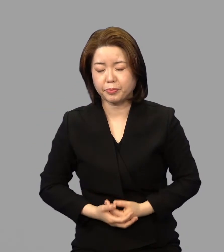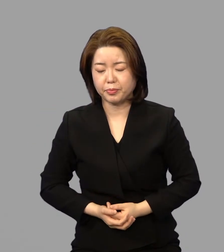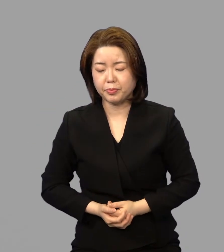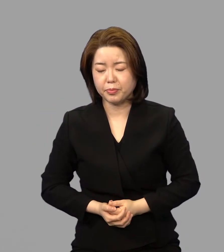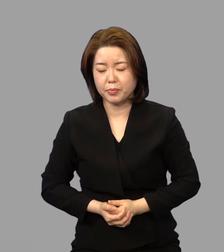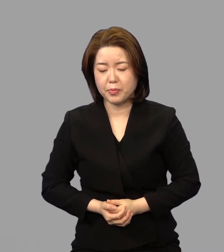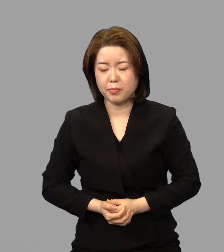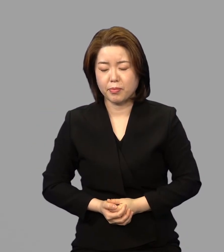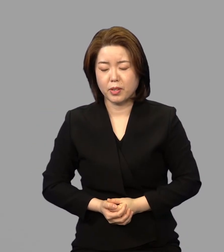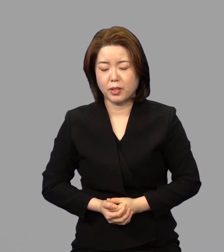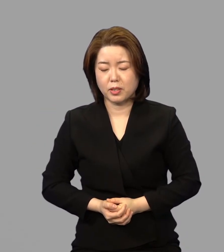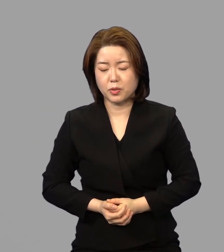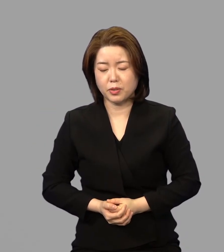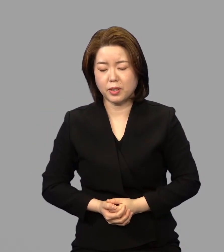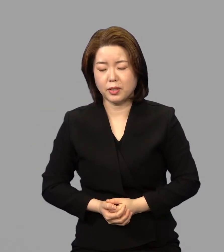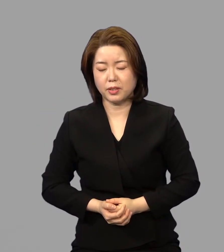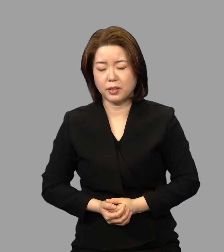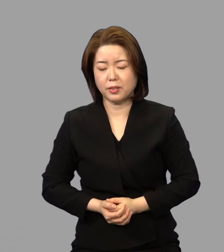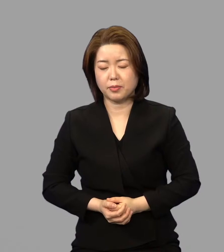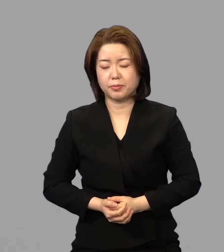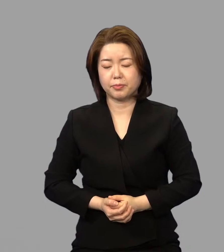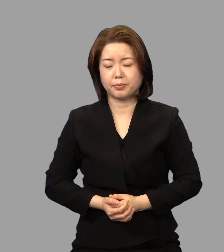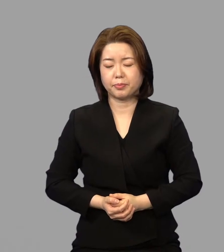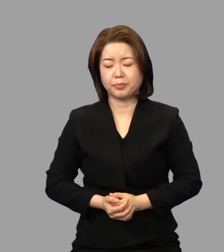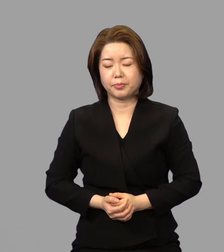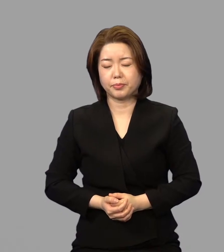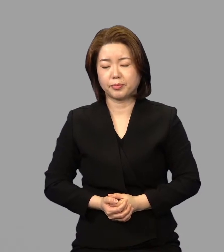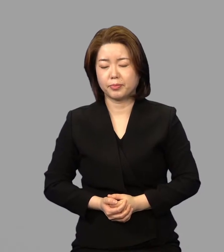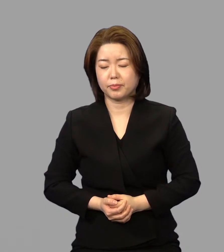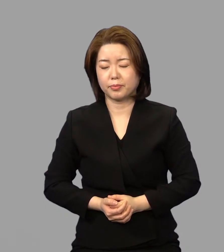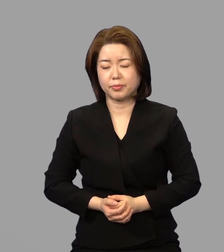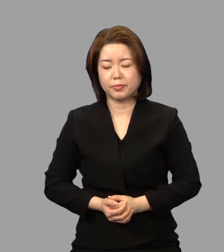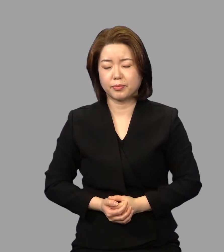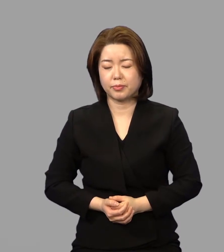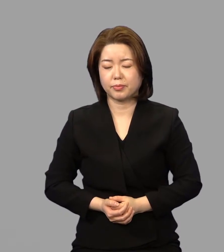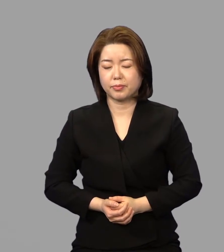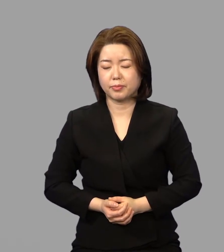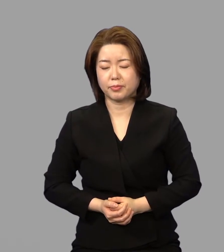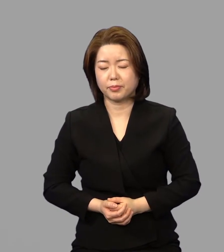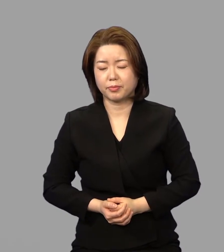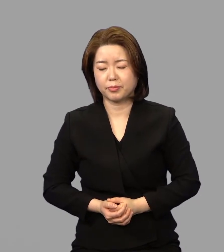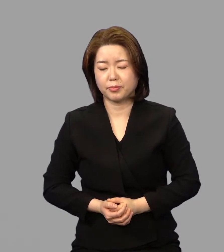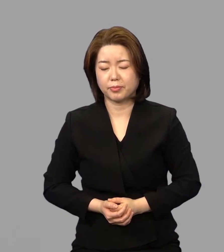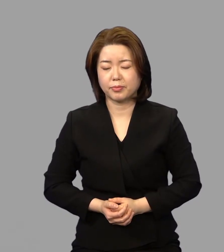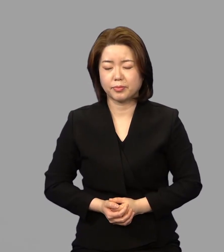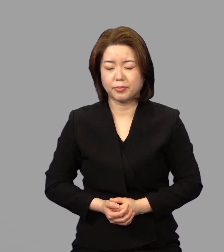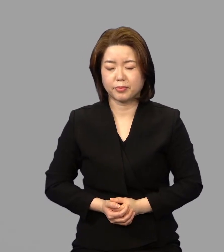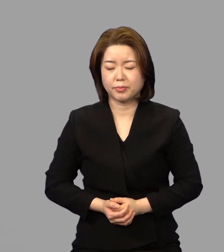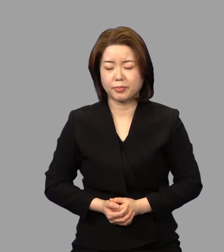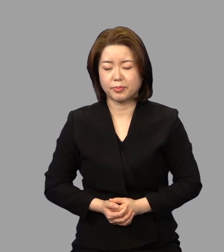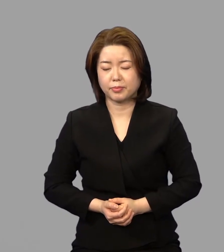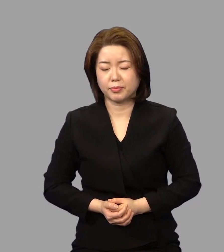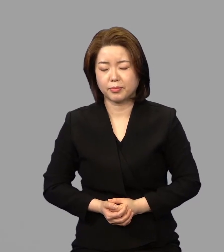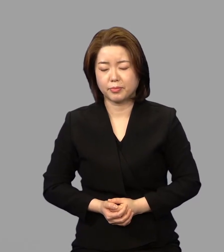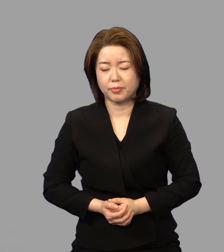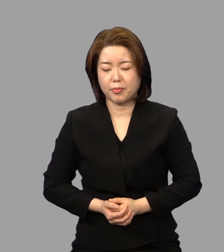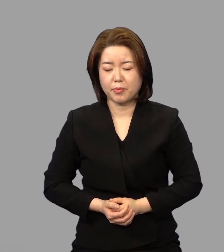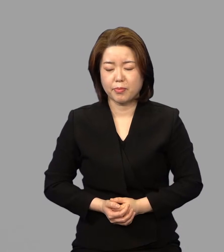하나님, 놀라우고도 크신 하나님의 역사하신 크신 하나님의 은혜를 감사합니다. 하나님